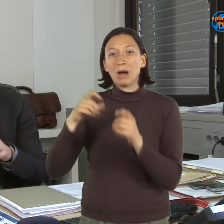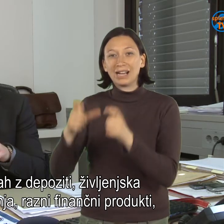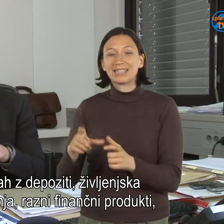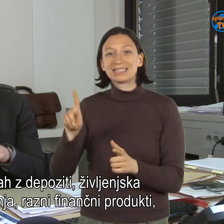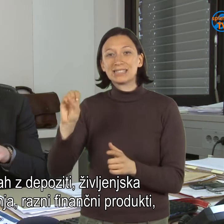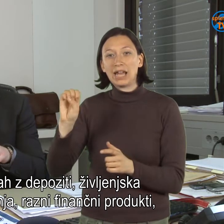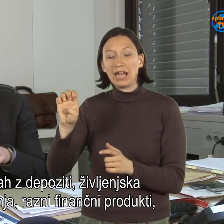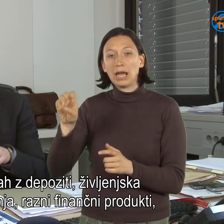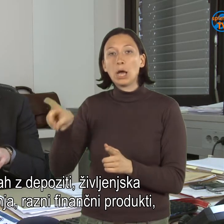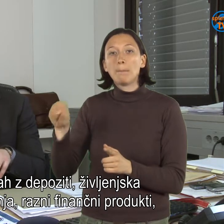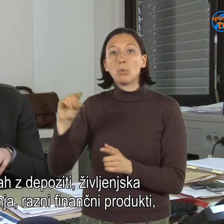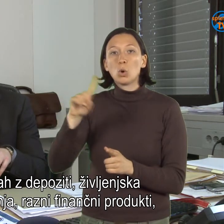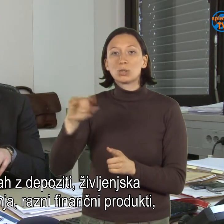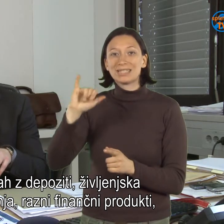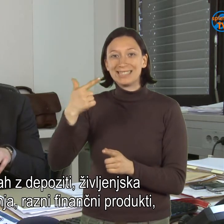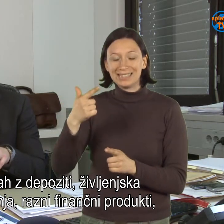z depoziti,